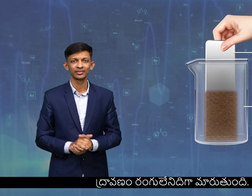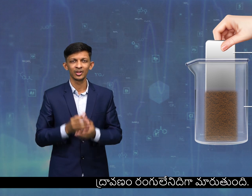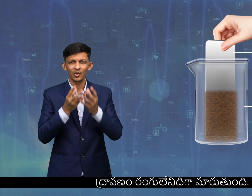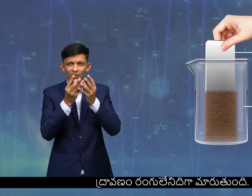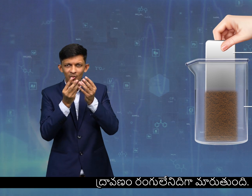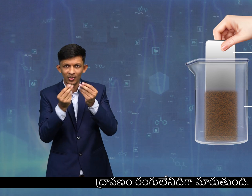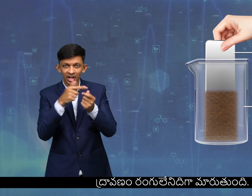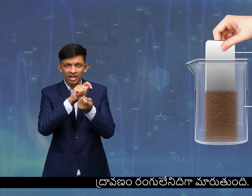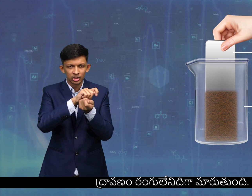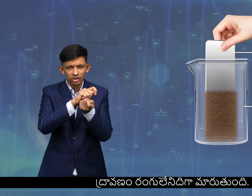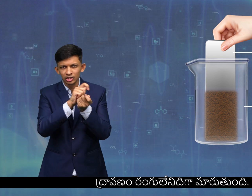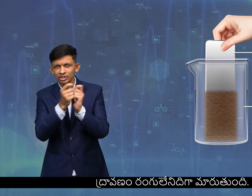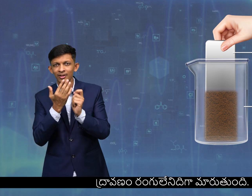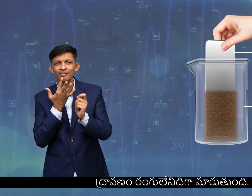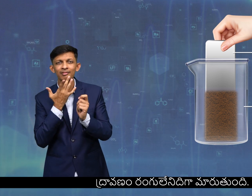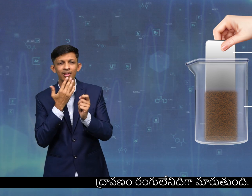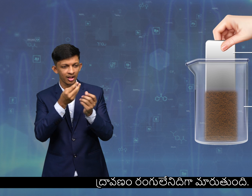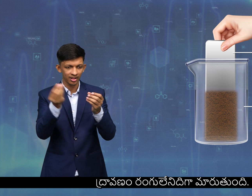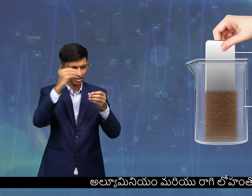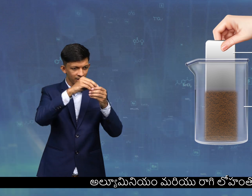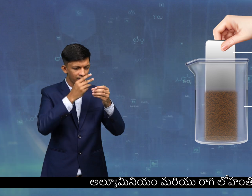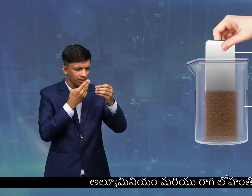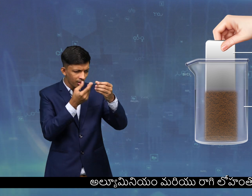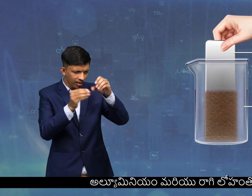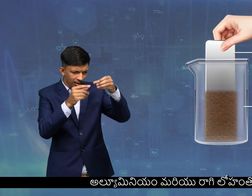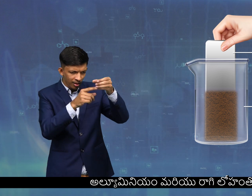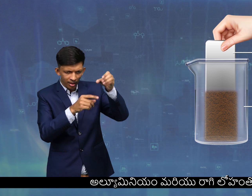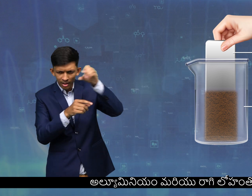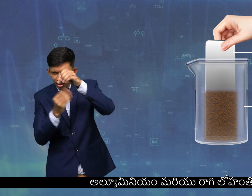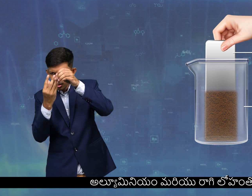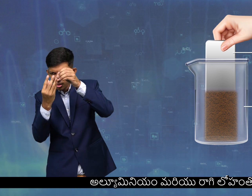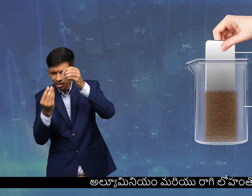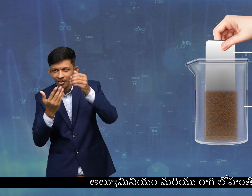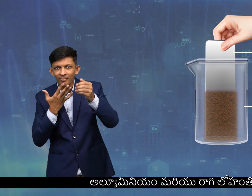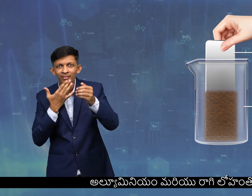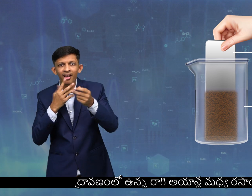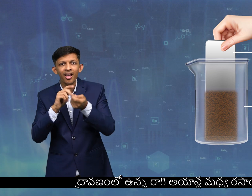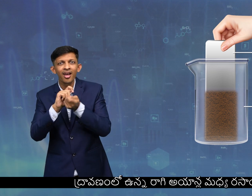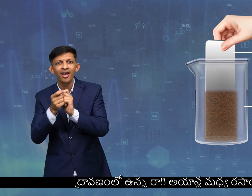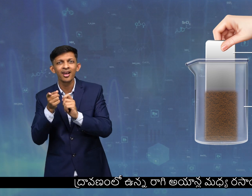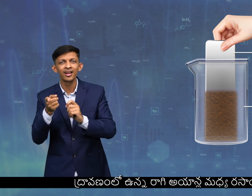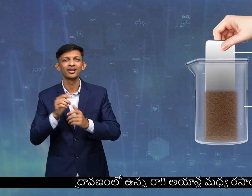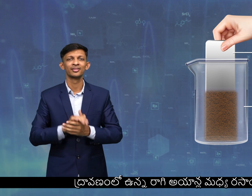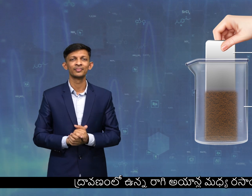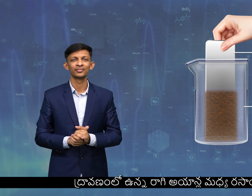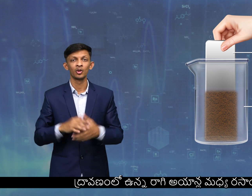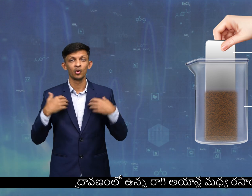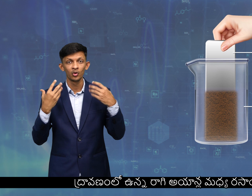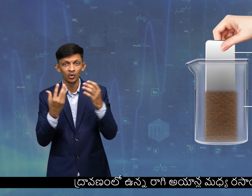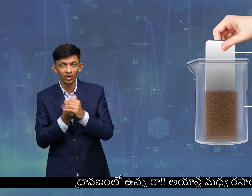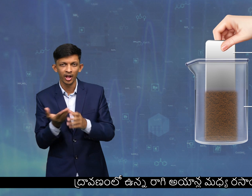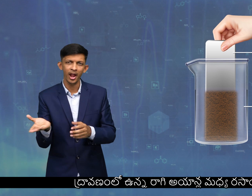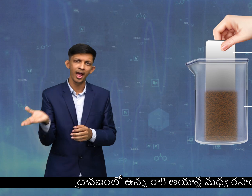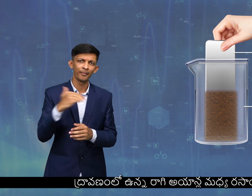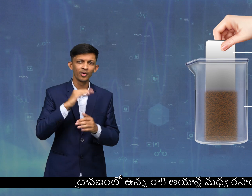ద్రావణం రంగులేనిదిగా మారుతుంది. అల్యూమినియం మరియు రాగి లోహంతో ద్రావణంలో ఉన్న రాగి